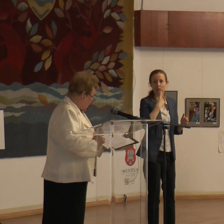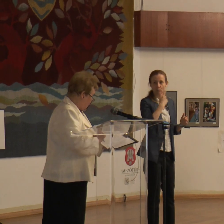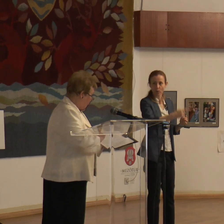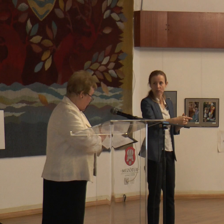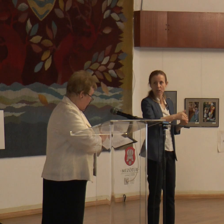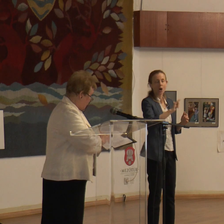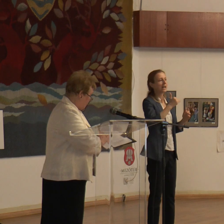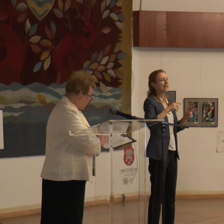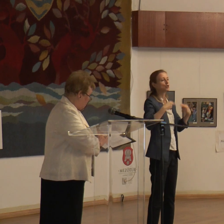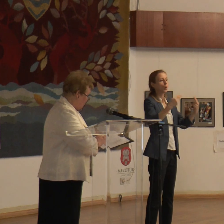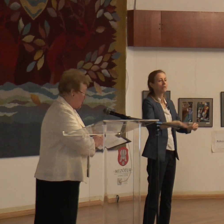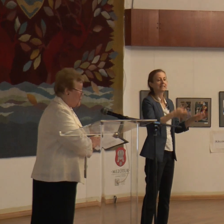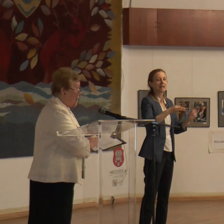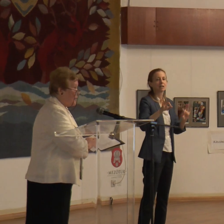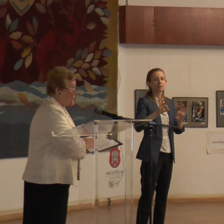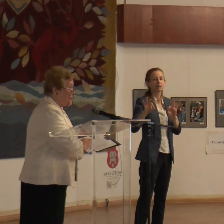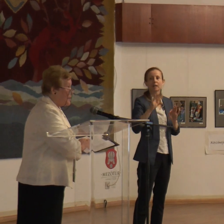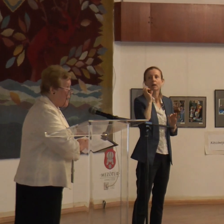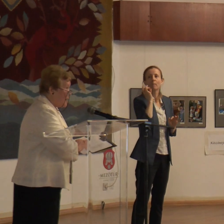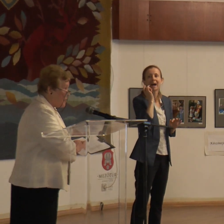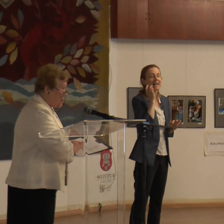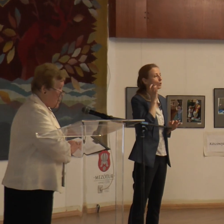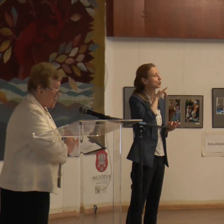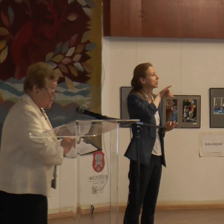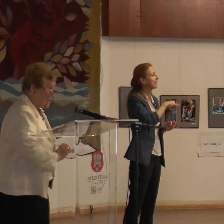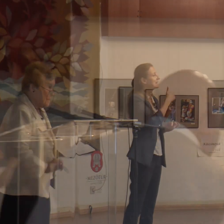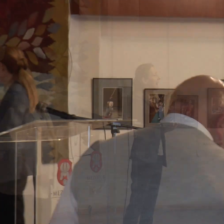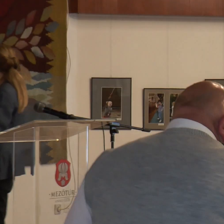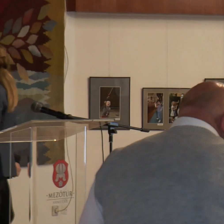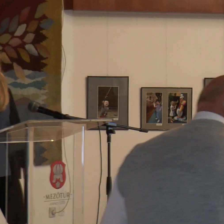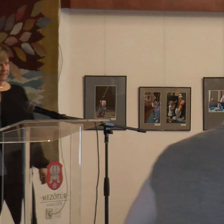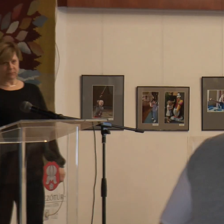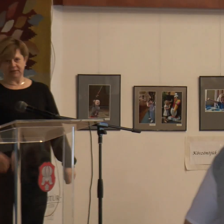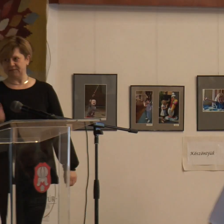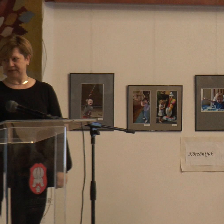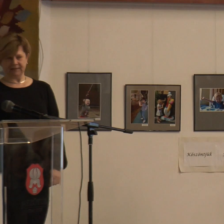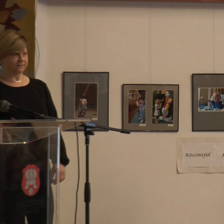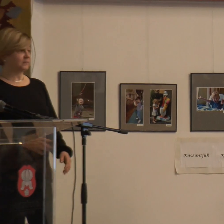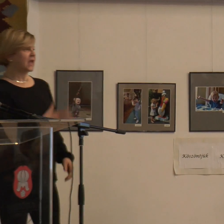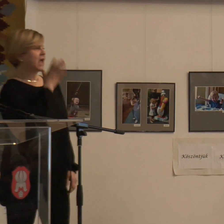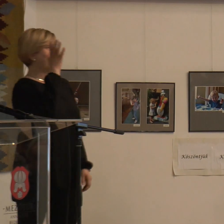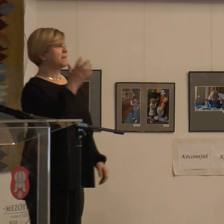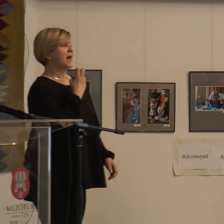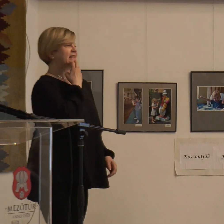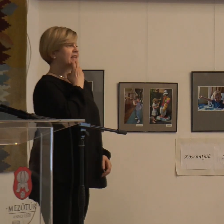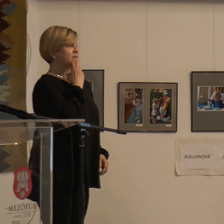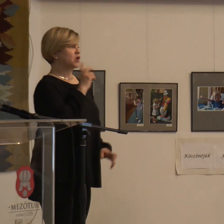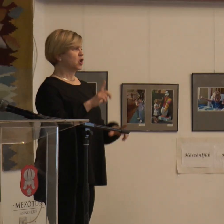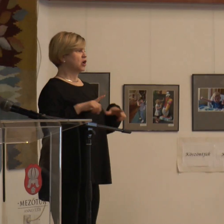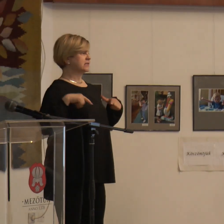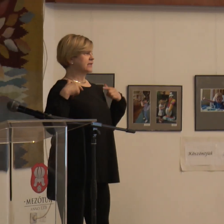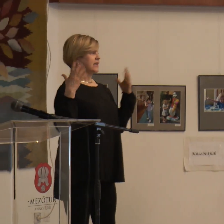És felkészül Bártasi Jánosné. Kárpáti Éva, az